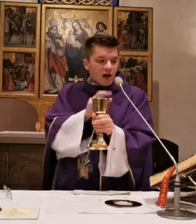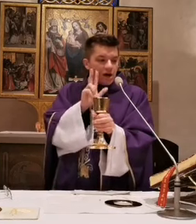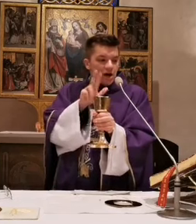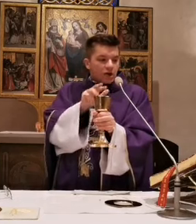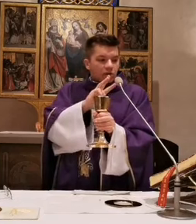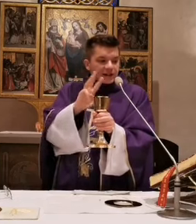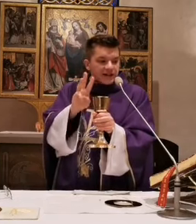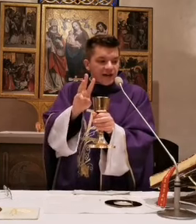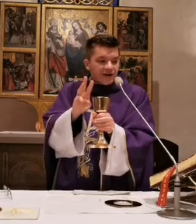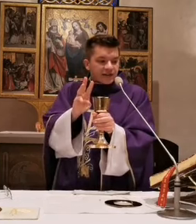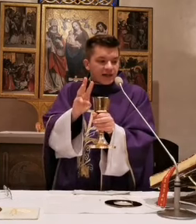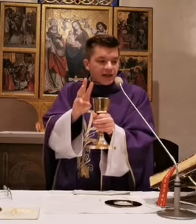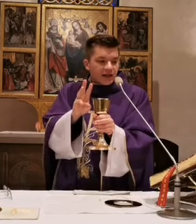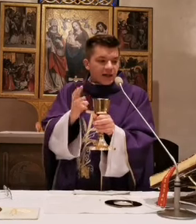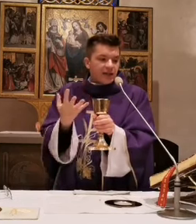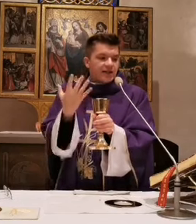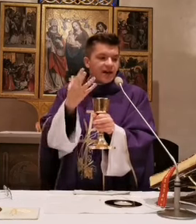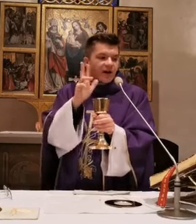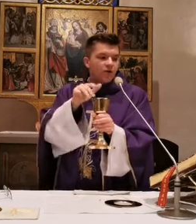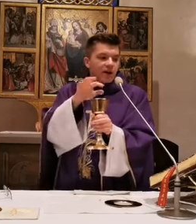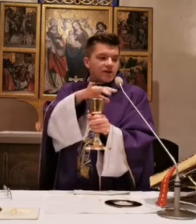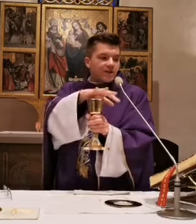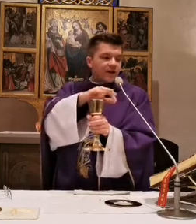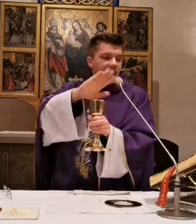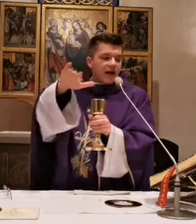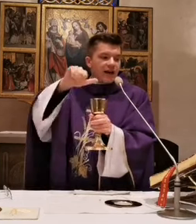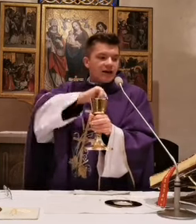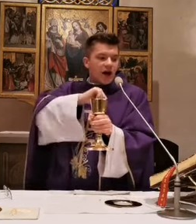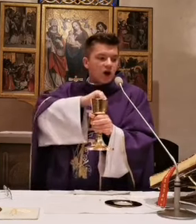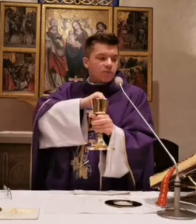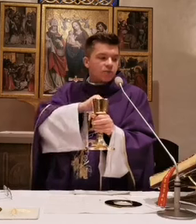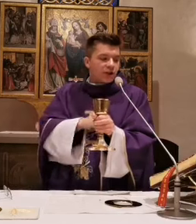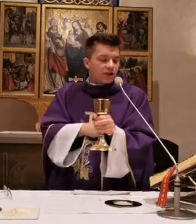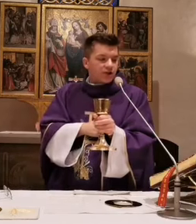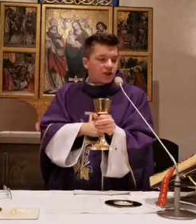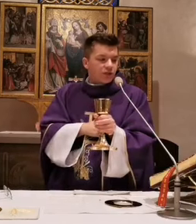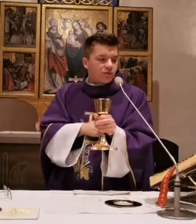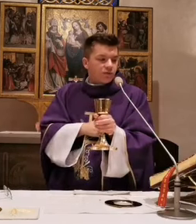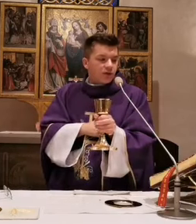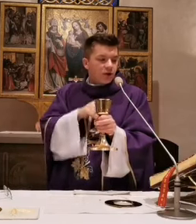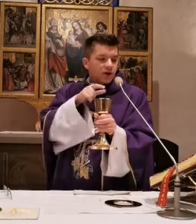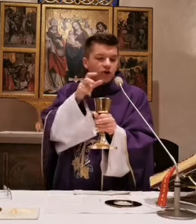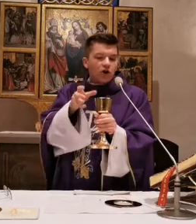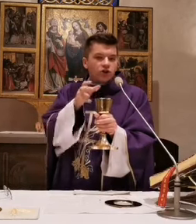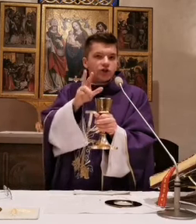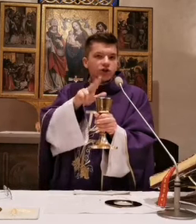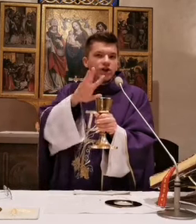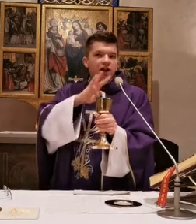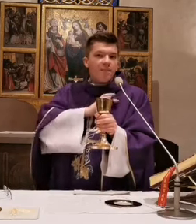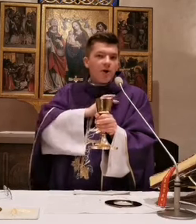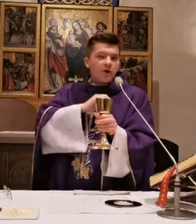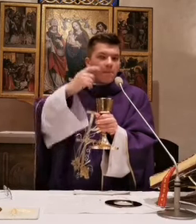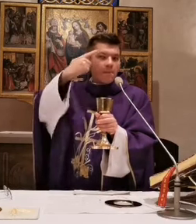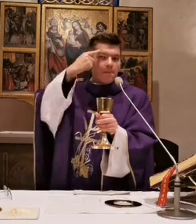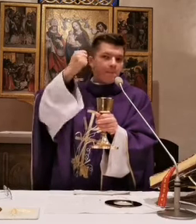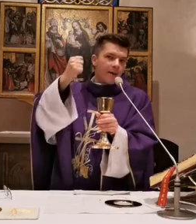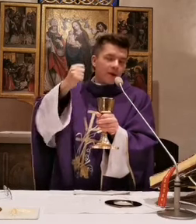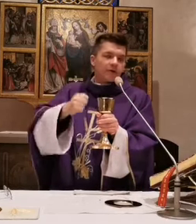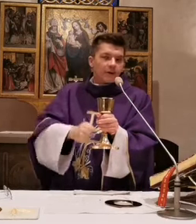przymierza, która za was i za wielu będzie wylana na odpuszczenie grzechów. To czyńcie na